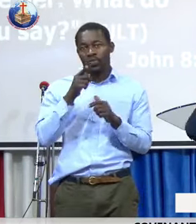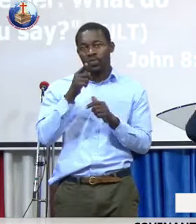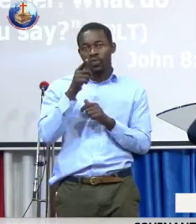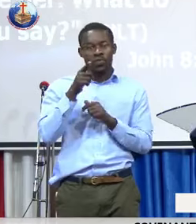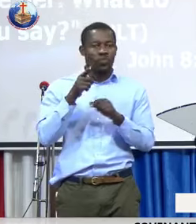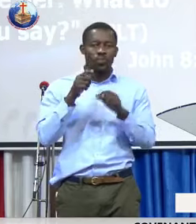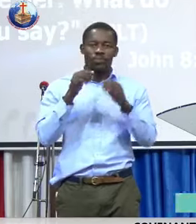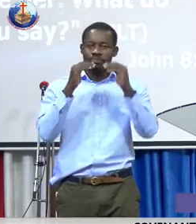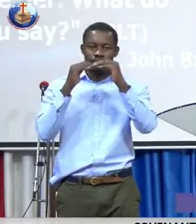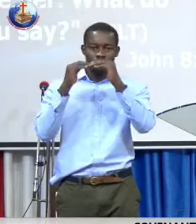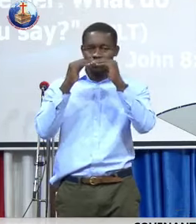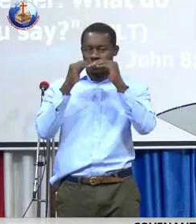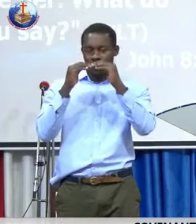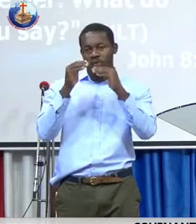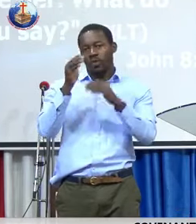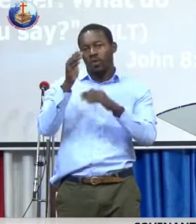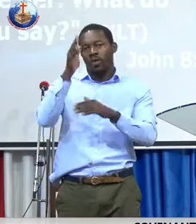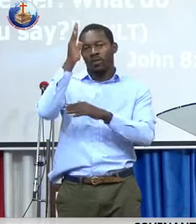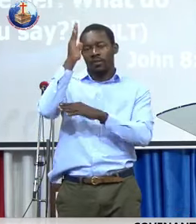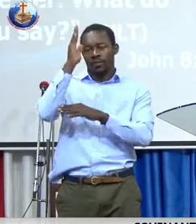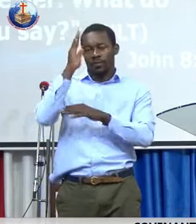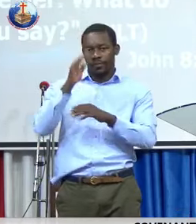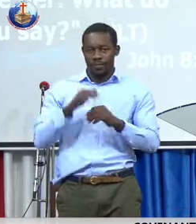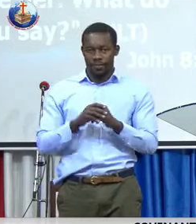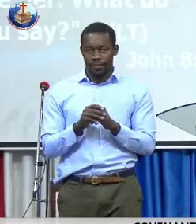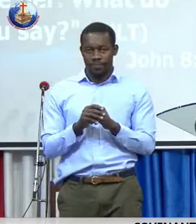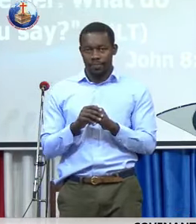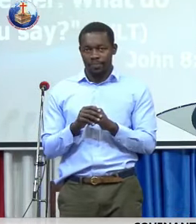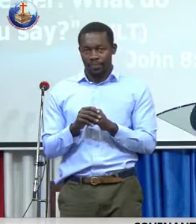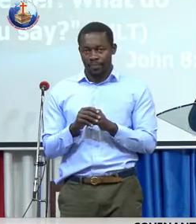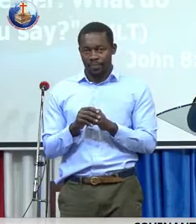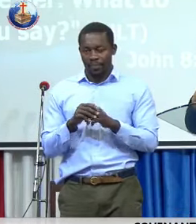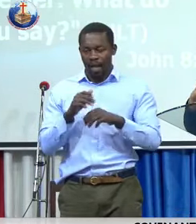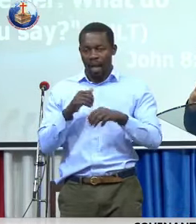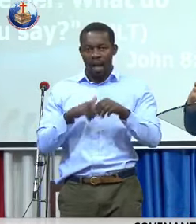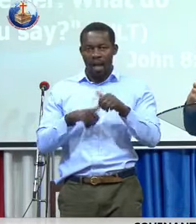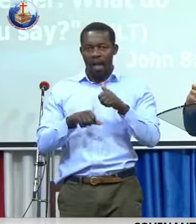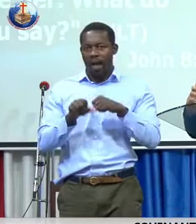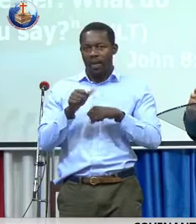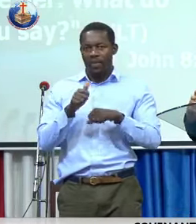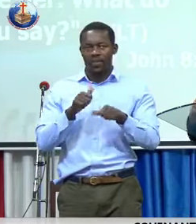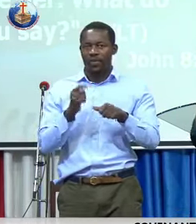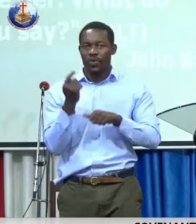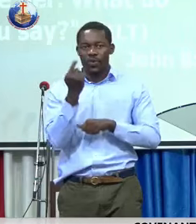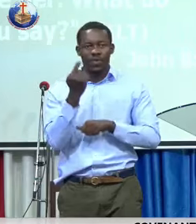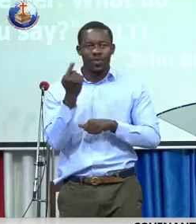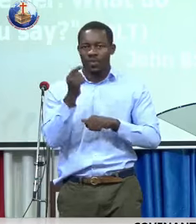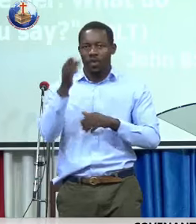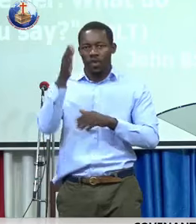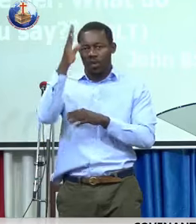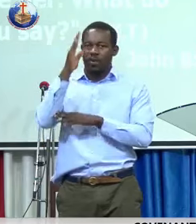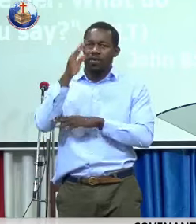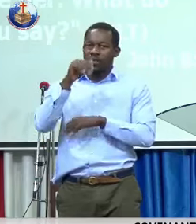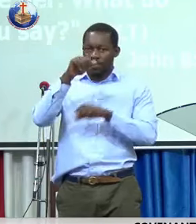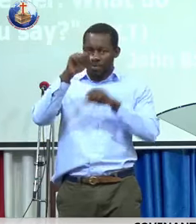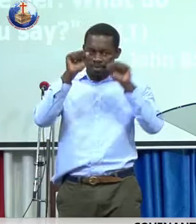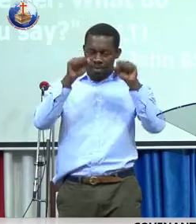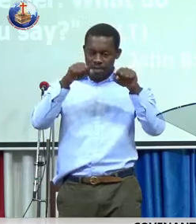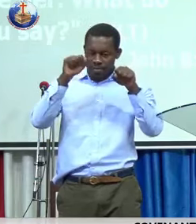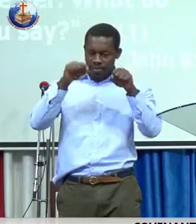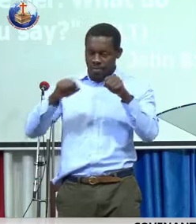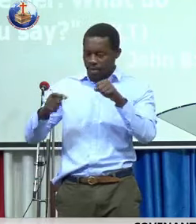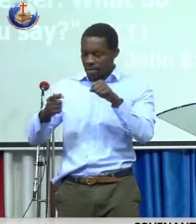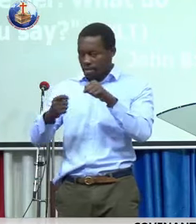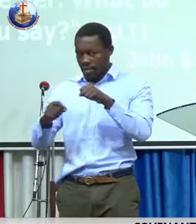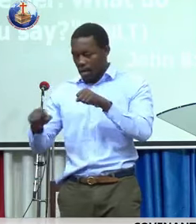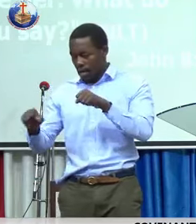Ni mtu ambaye alikuwa anadai kwamba yeye ni Mungu. This was an action that was reserved for God and God alone. Hili lilikuwa tendo ambalo lilikuwa limetengwa kwa